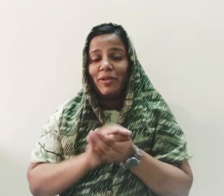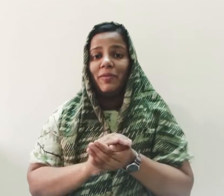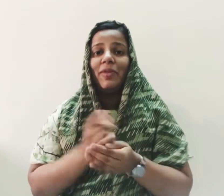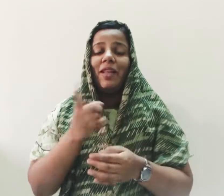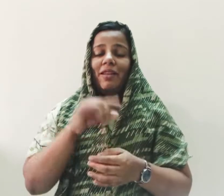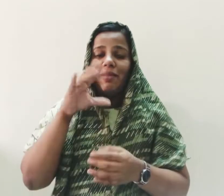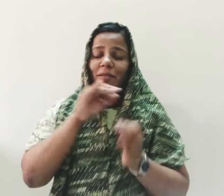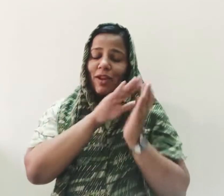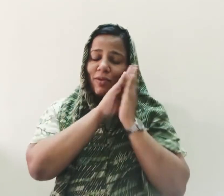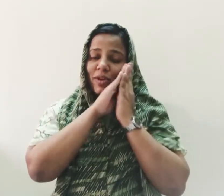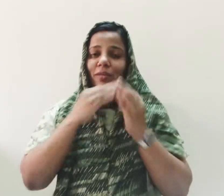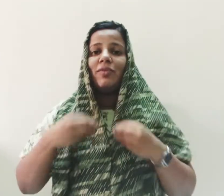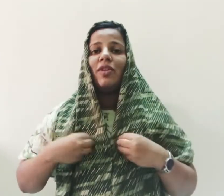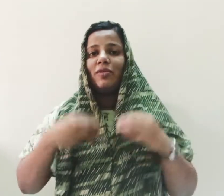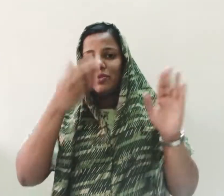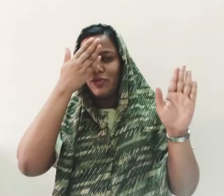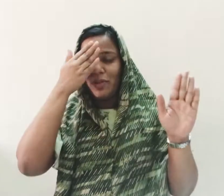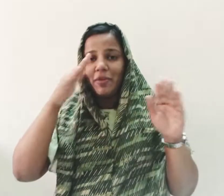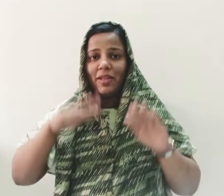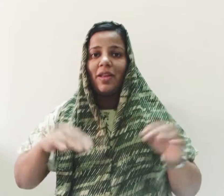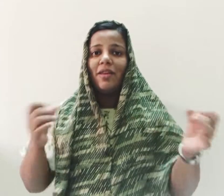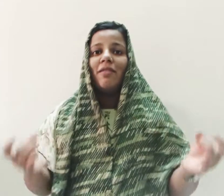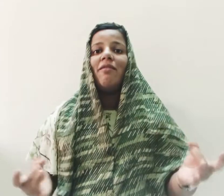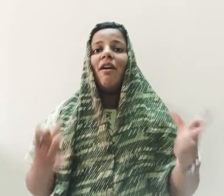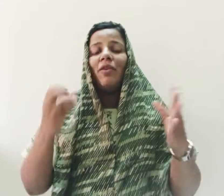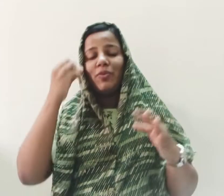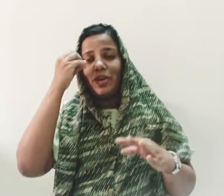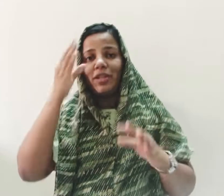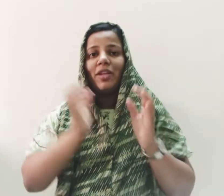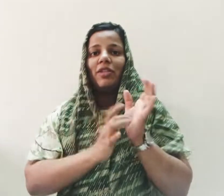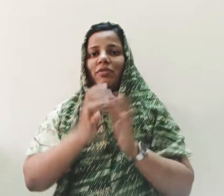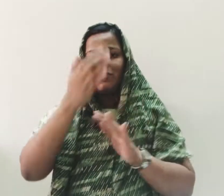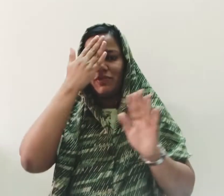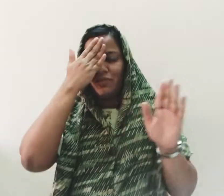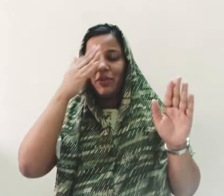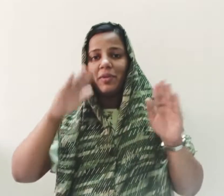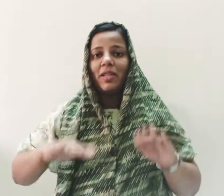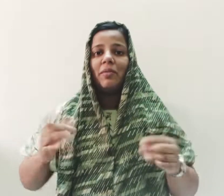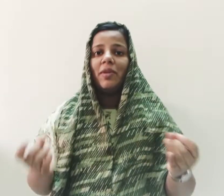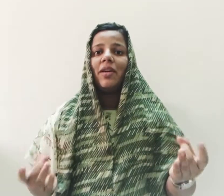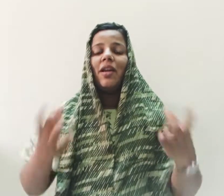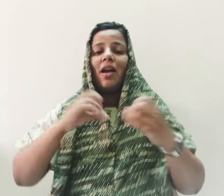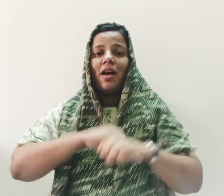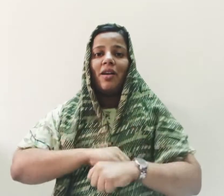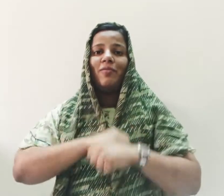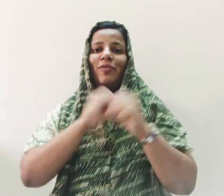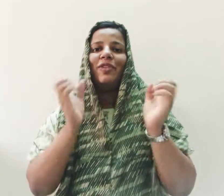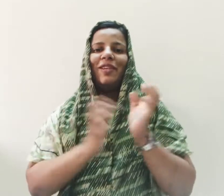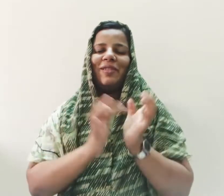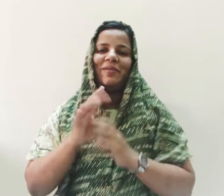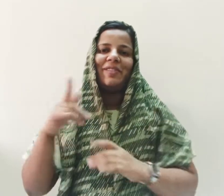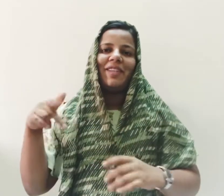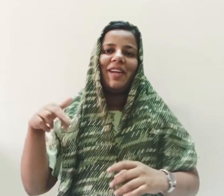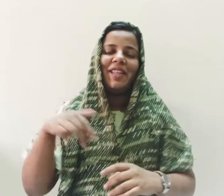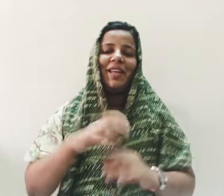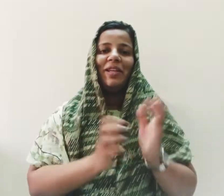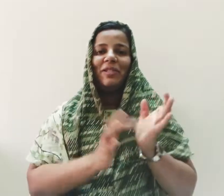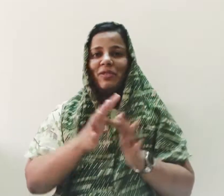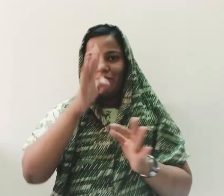ഞങ്ങൾക്ക് നല്ല ഉറക്കം തന്നതിന് സ്തോത്രം. ഈ പ്രഭാതത്തിൽ ഞങ്ങളെ ഉണർത്തിയതിന് സ്തോത്രം. ഈ പകൽക്കാലവും അത്ഭുതകരമായി ഞങ്ങളെ നടത്തുന്ന കർത്താവിൻ്റെ